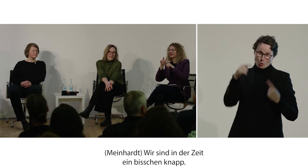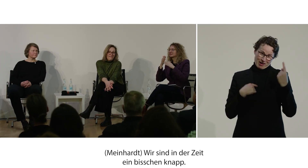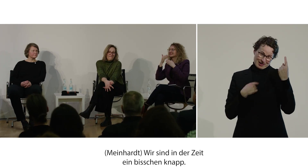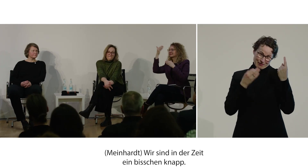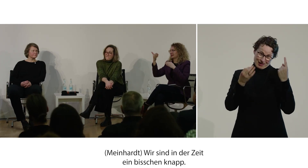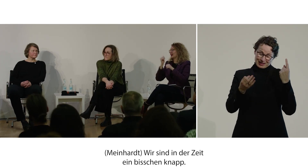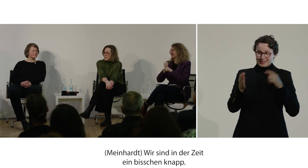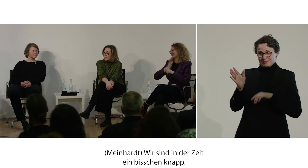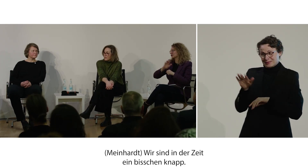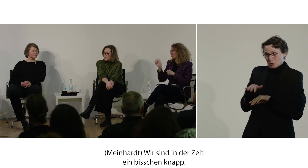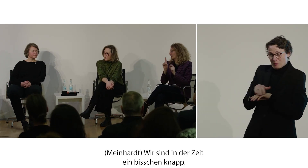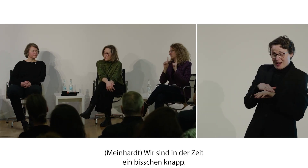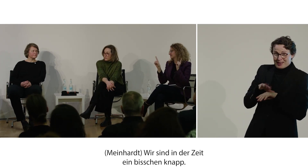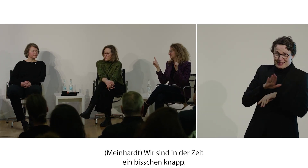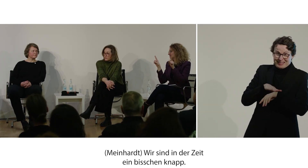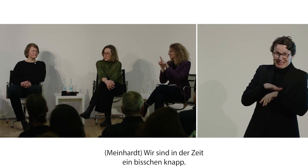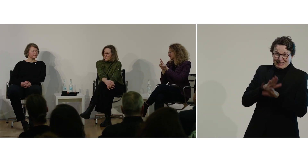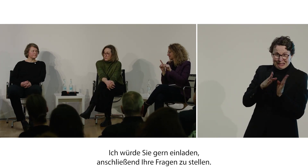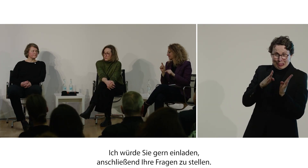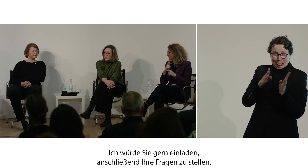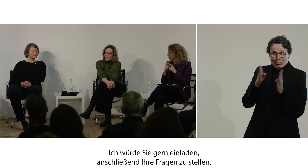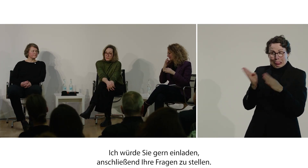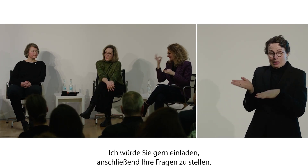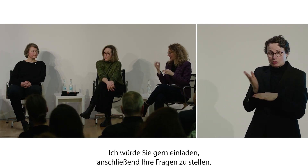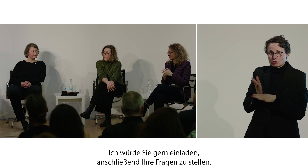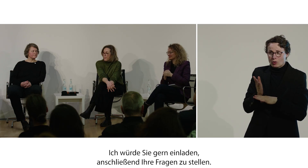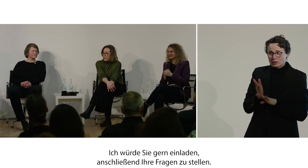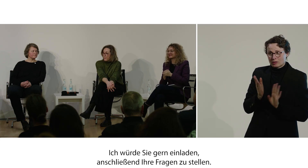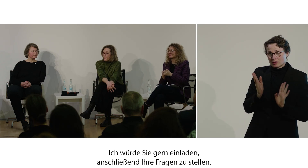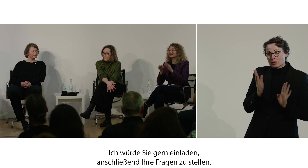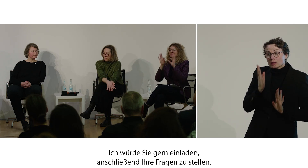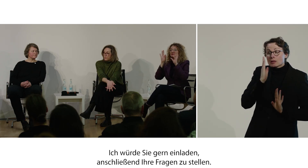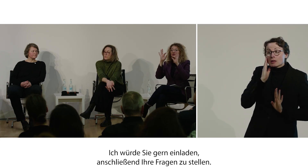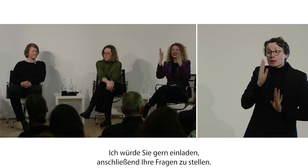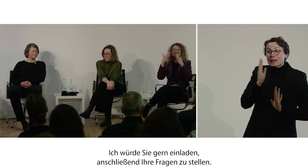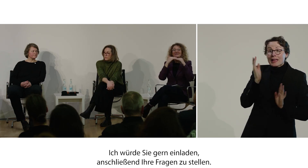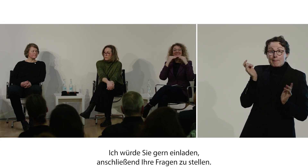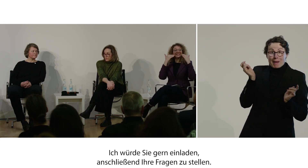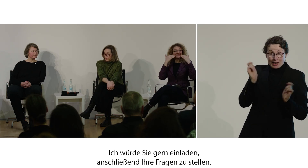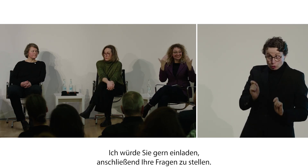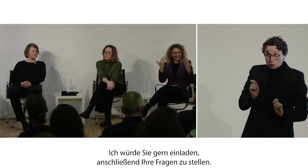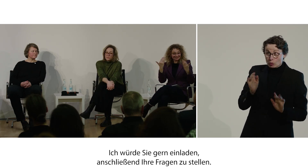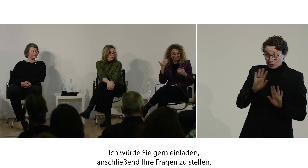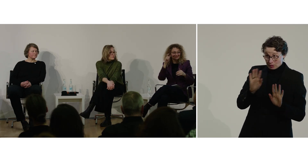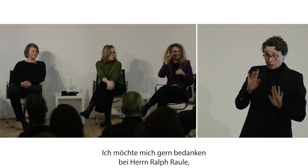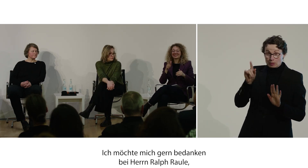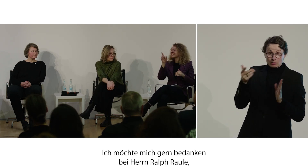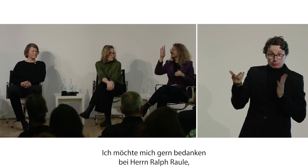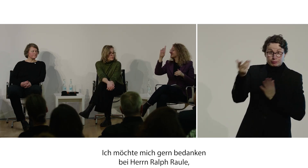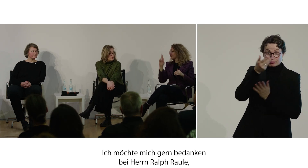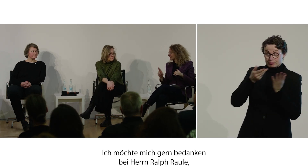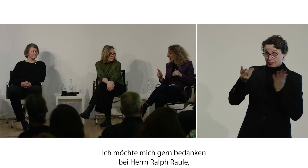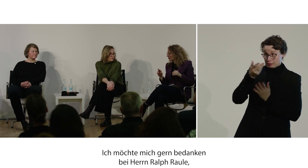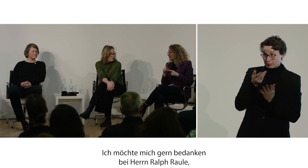Wir sind in der Zeit ein bisschen knapp. Ich würde Sie gerne einladen, anschließend noch Ihre Fragen zu stellen. Ich